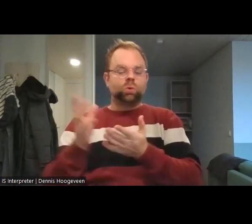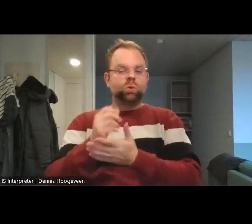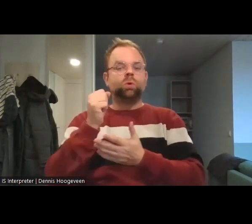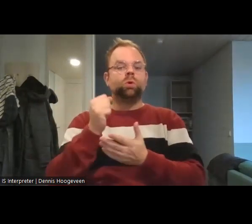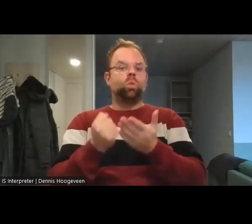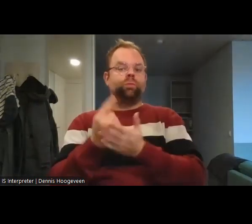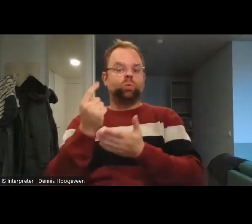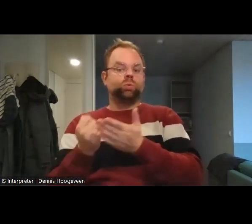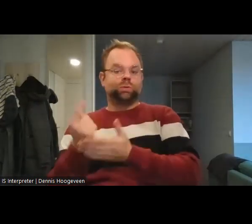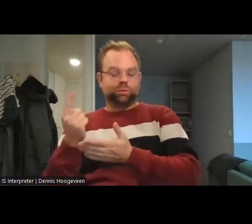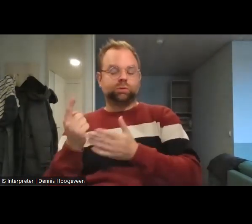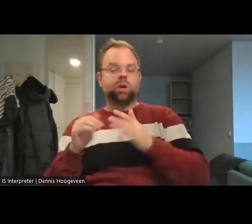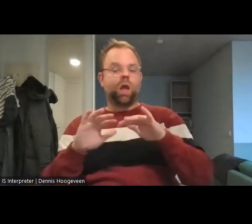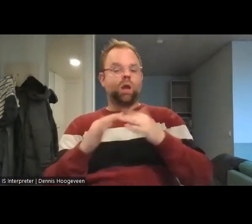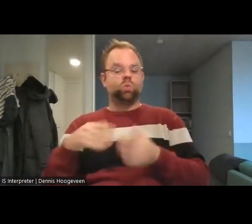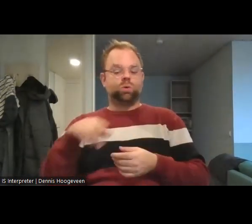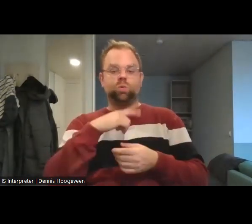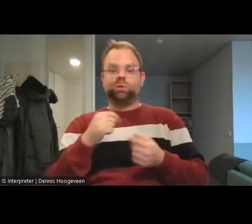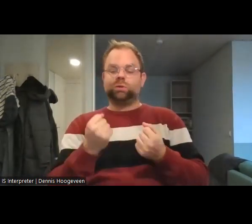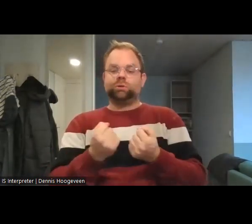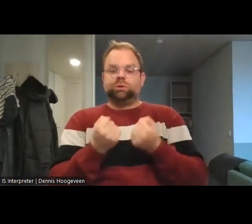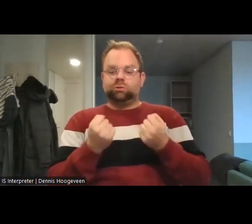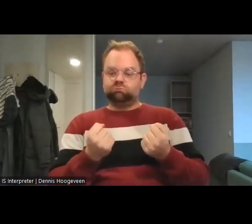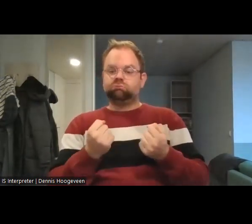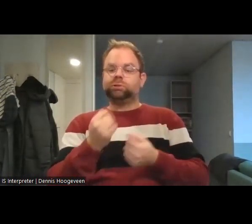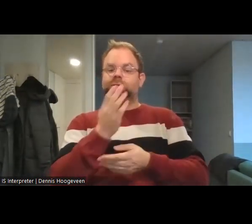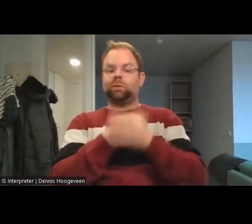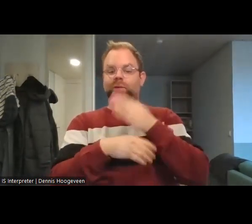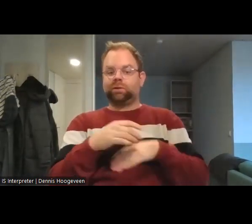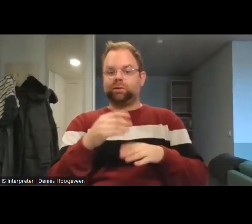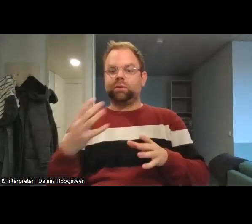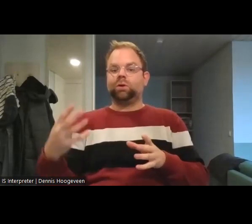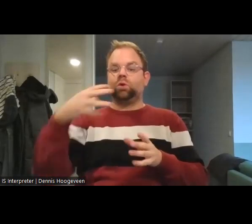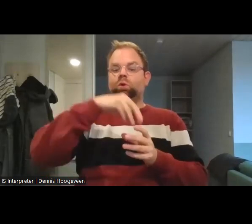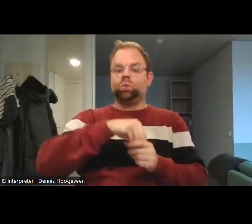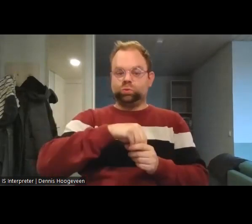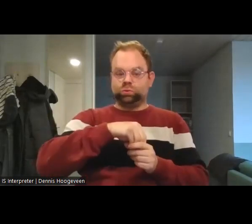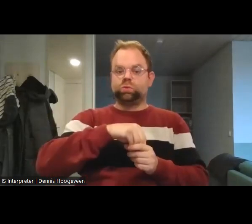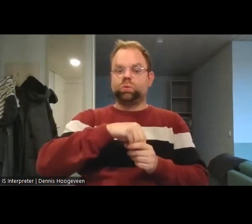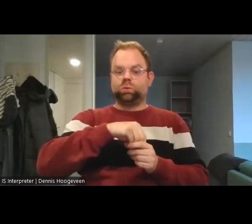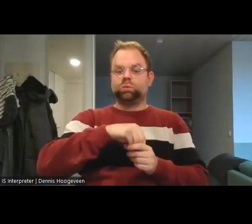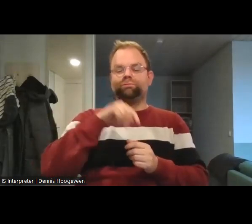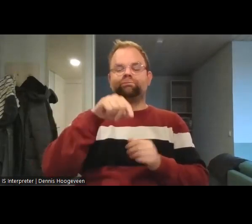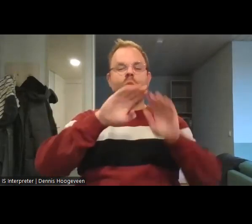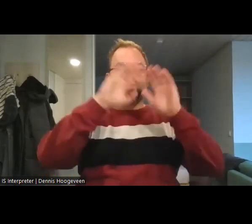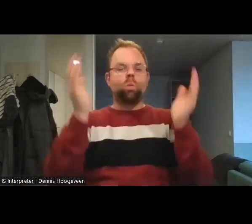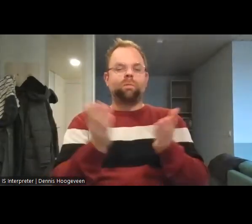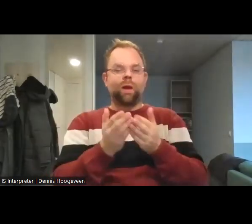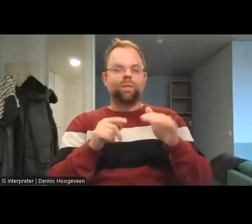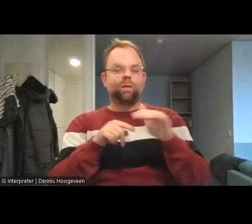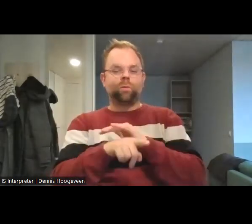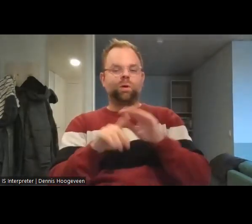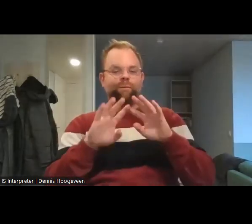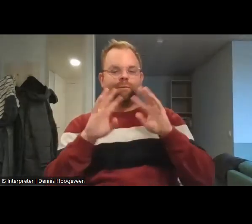réfugiés dans le forum global, comment les organismes peuvent partager les promesses, les